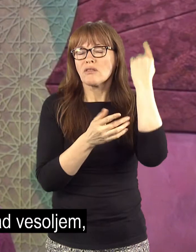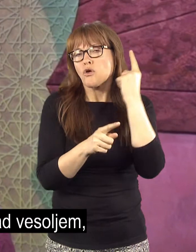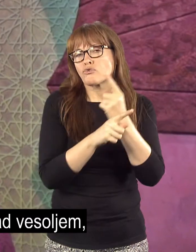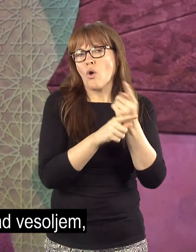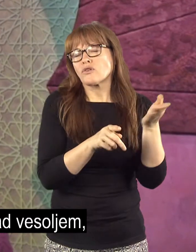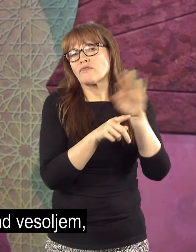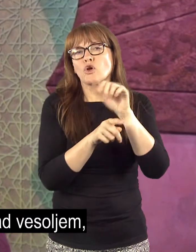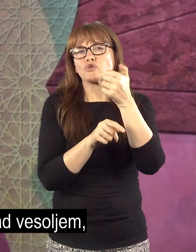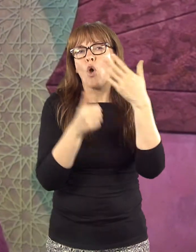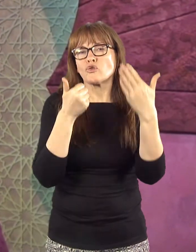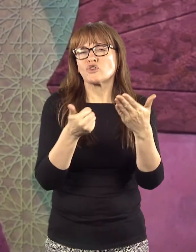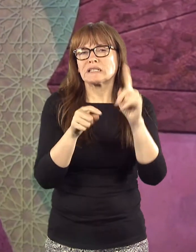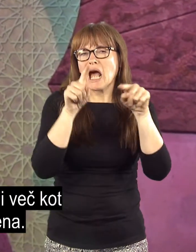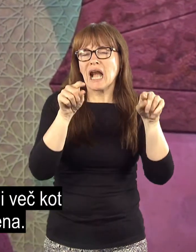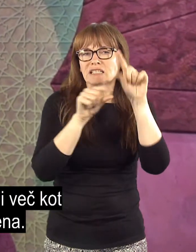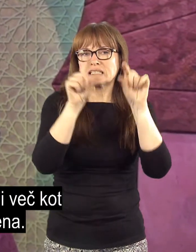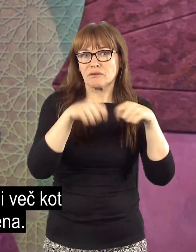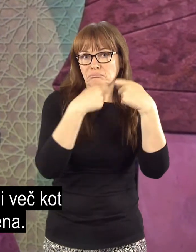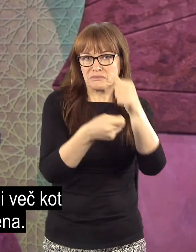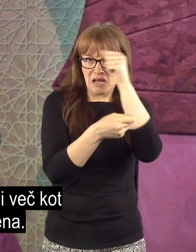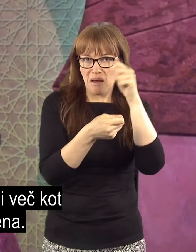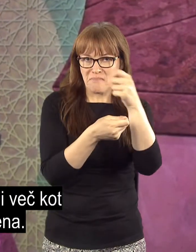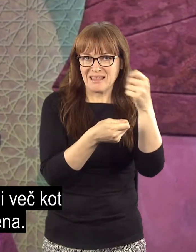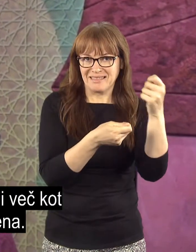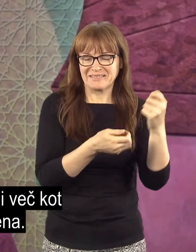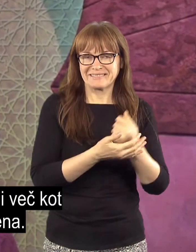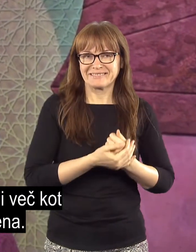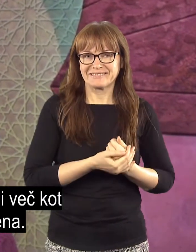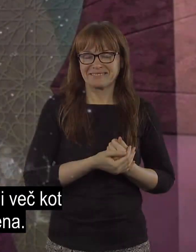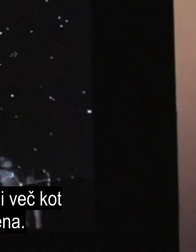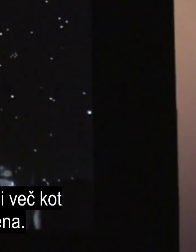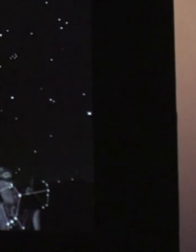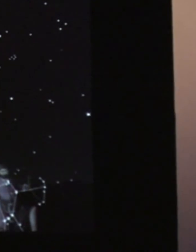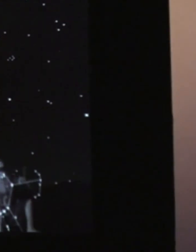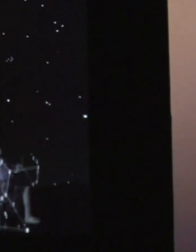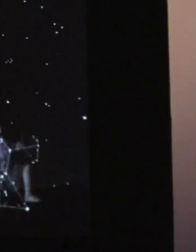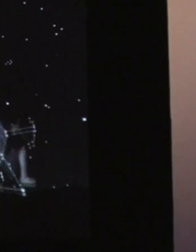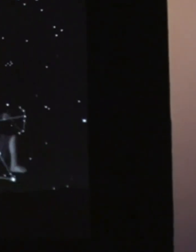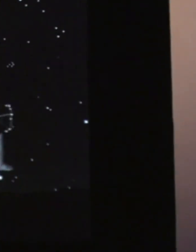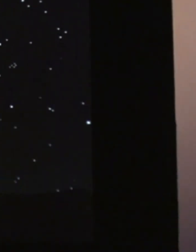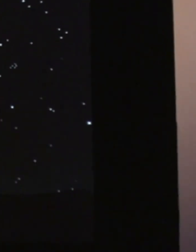takrat določili več kot 160 različnim zvezdam imena.